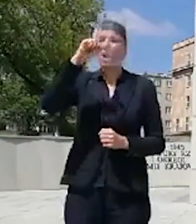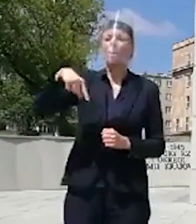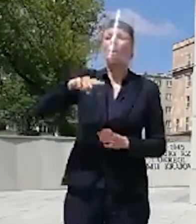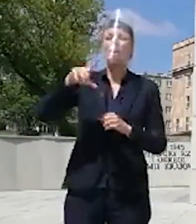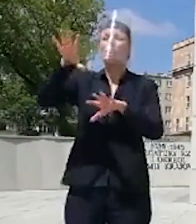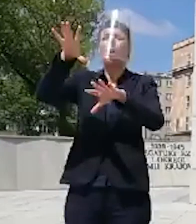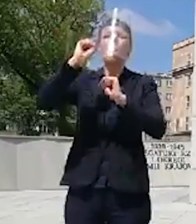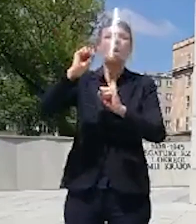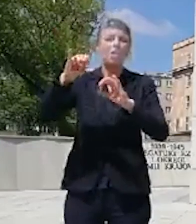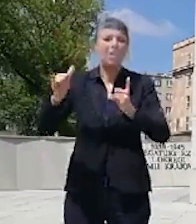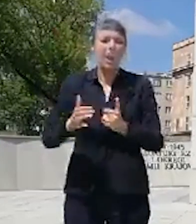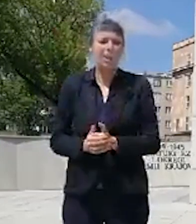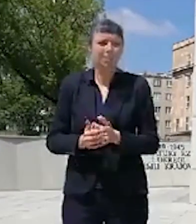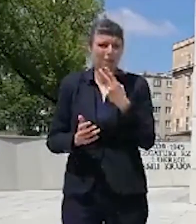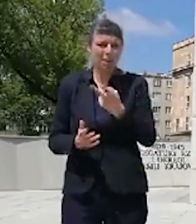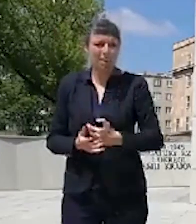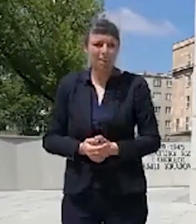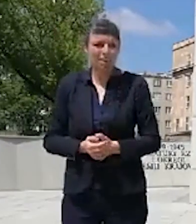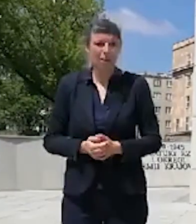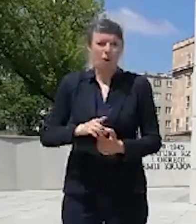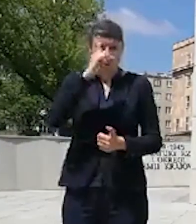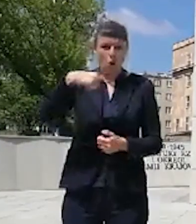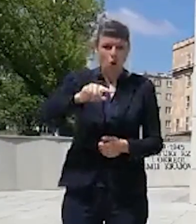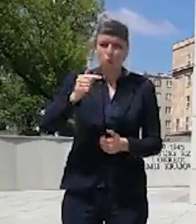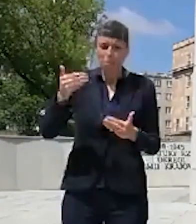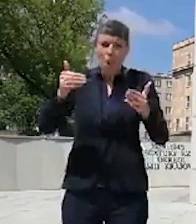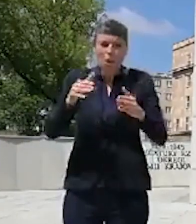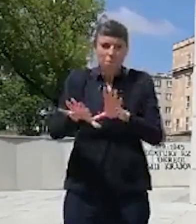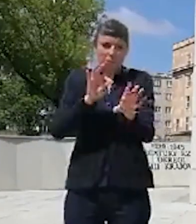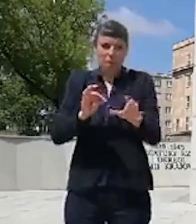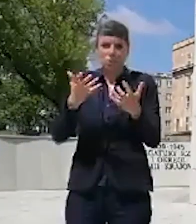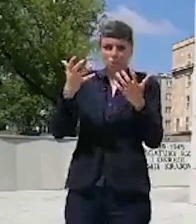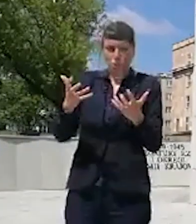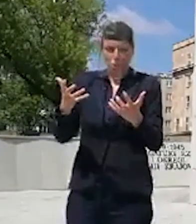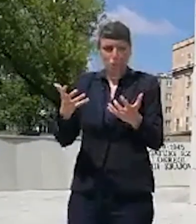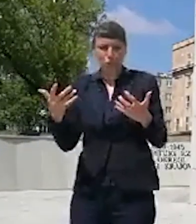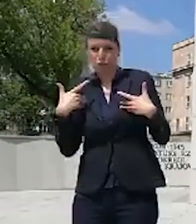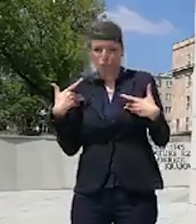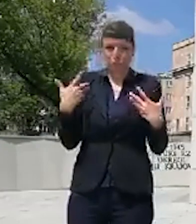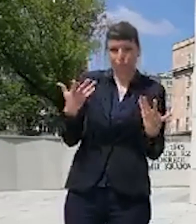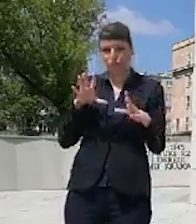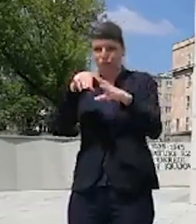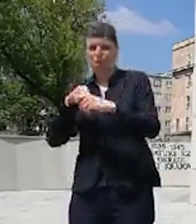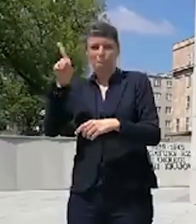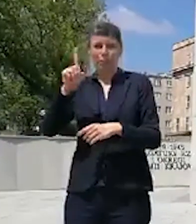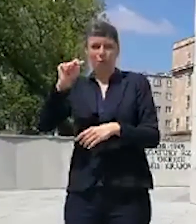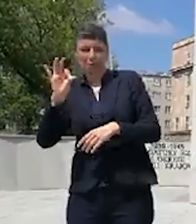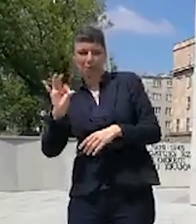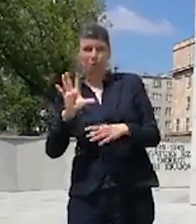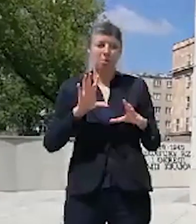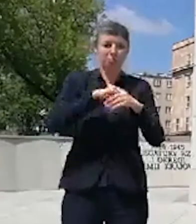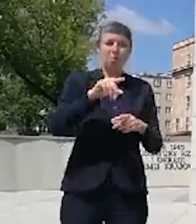Obywatele Rzeczpospolitej Polskiej mają prawo wybrać, czy chcą żyć w Polsce PiSu czy Platformy i należy im to szybko, sprawnie i przy użyciu narzędzi